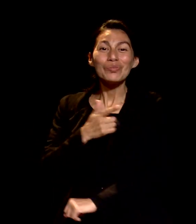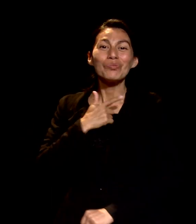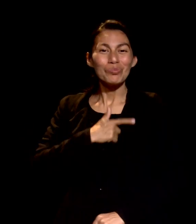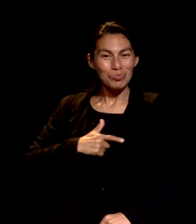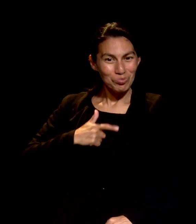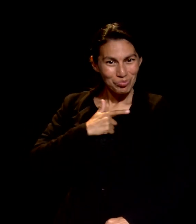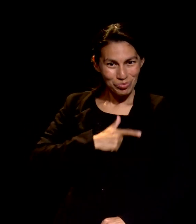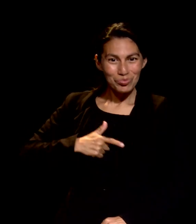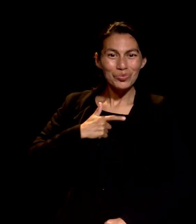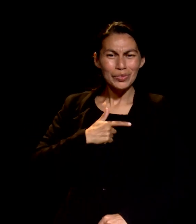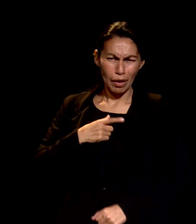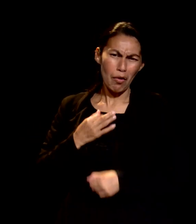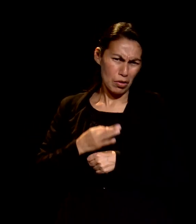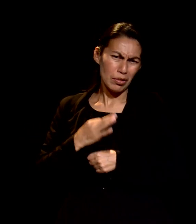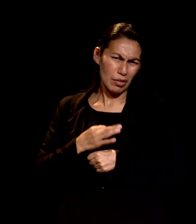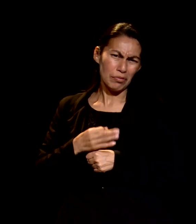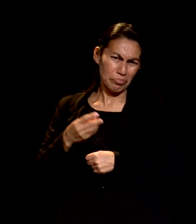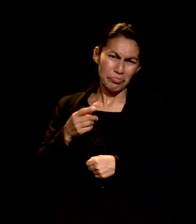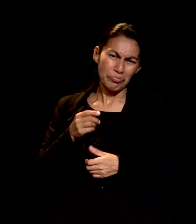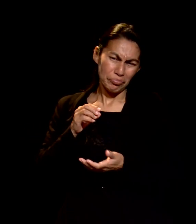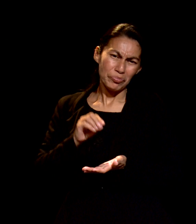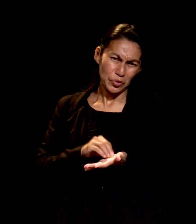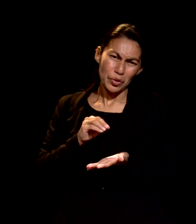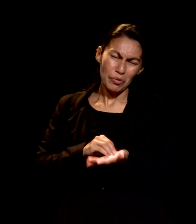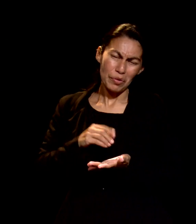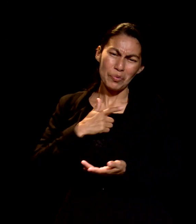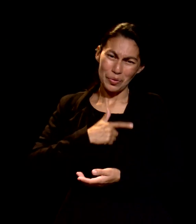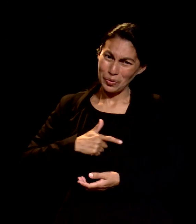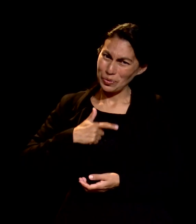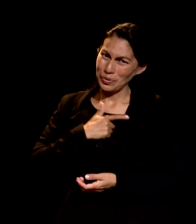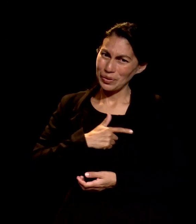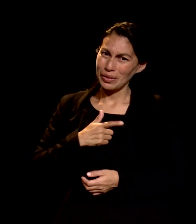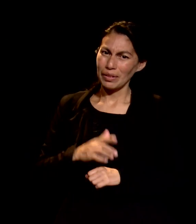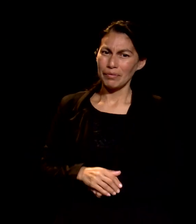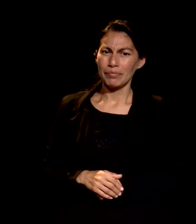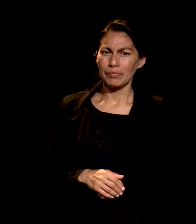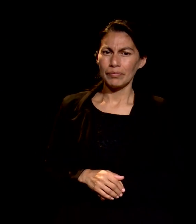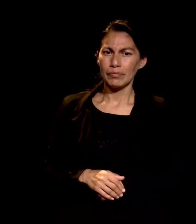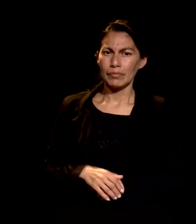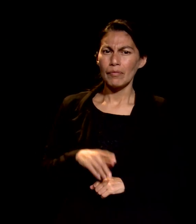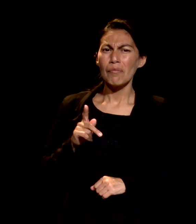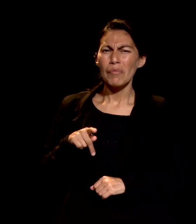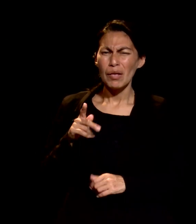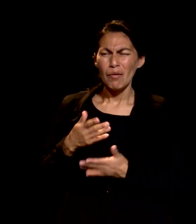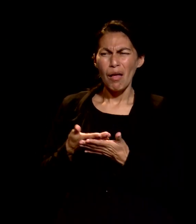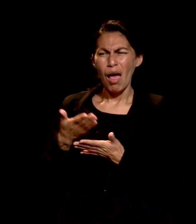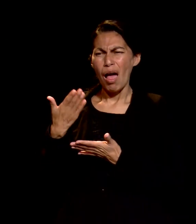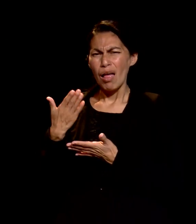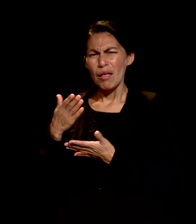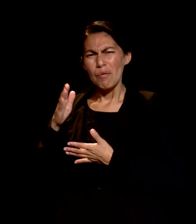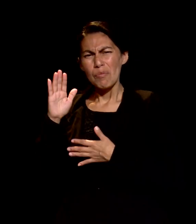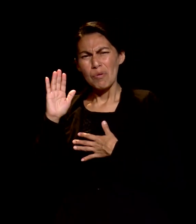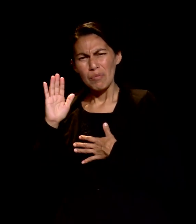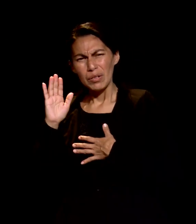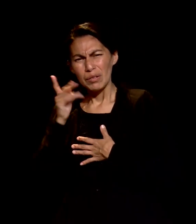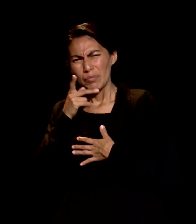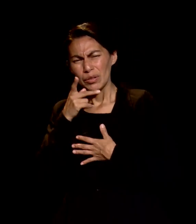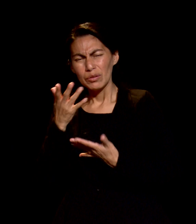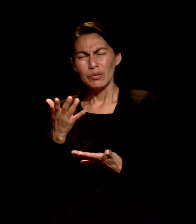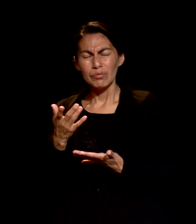porque me gustaba la electrónica, o me gusta todavía. Pero, ¿y la promesa aquella?